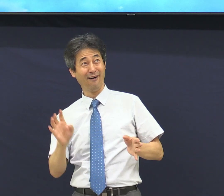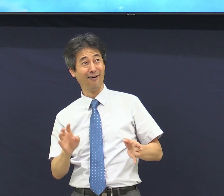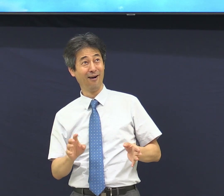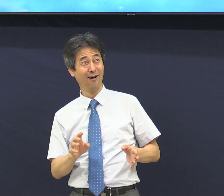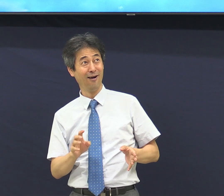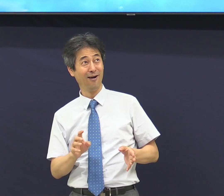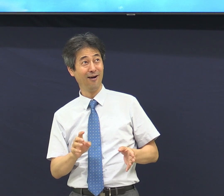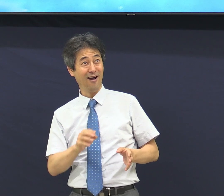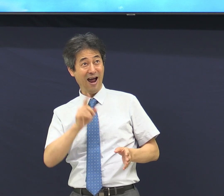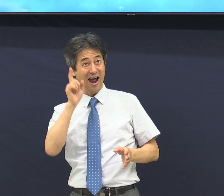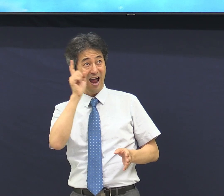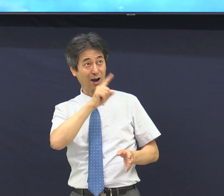우리는 참